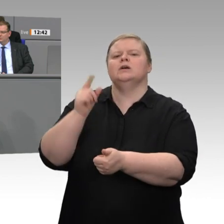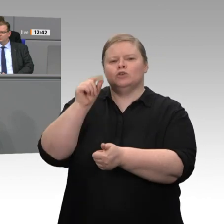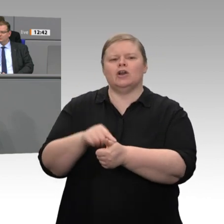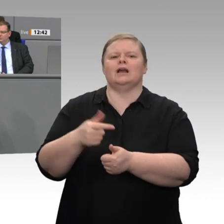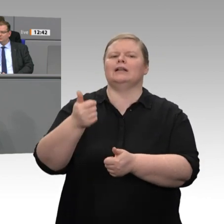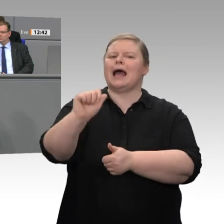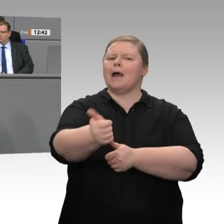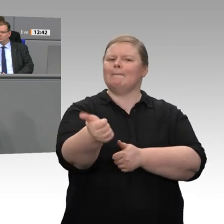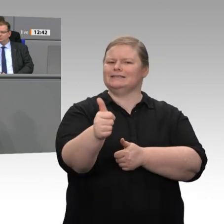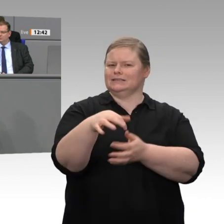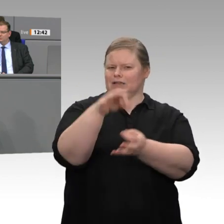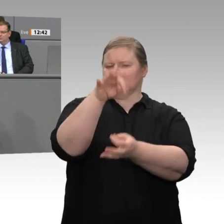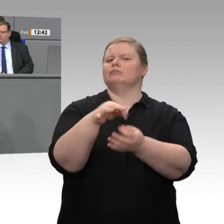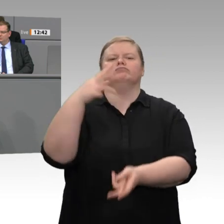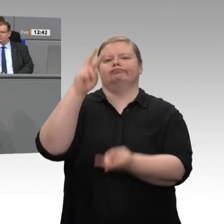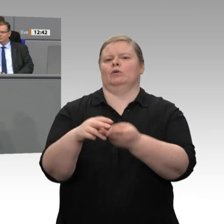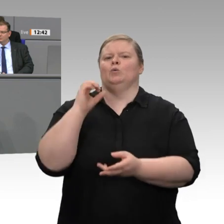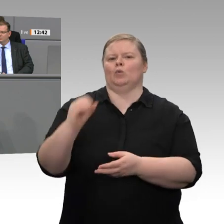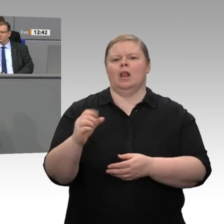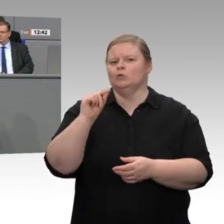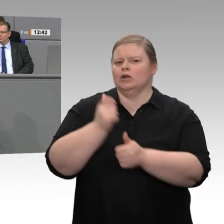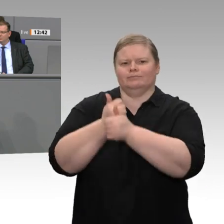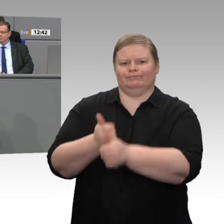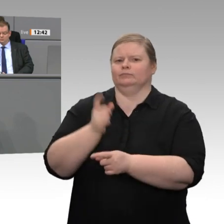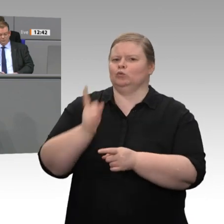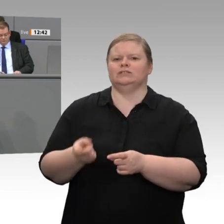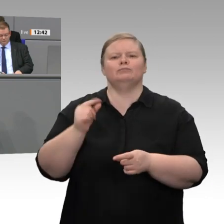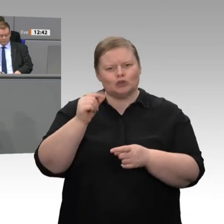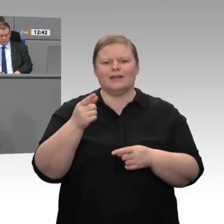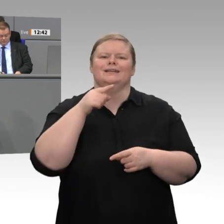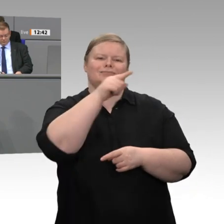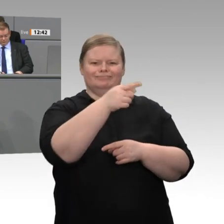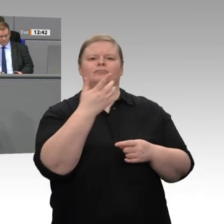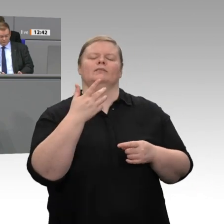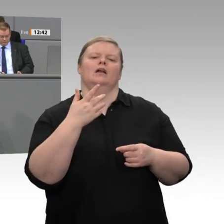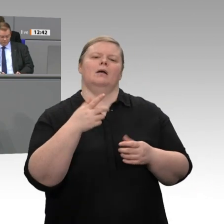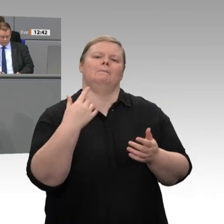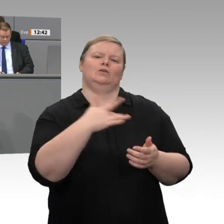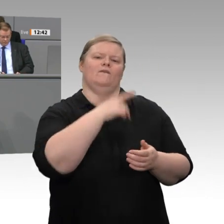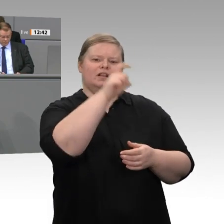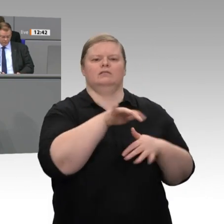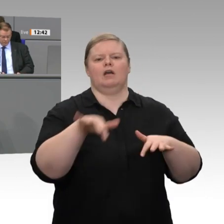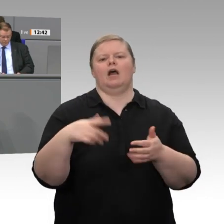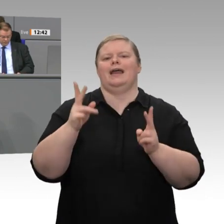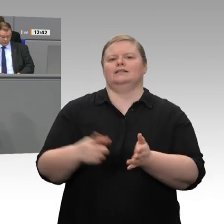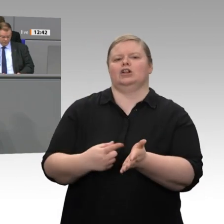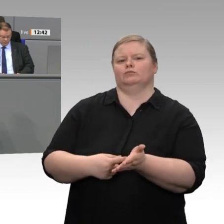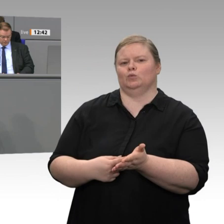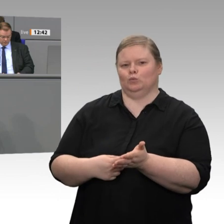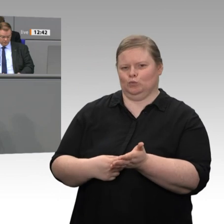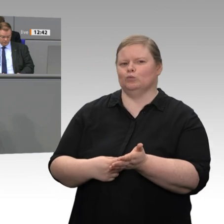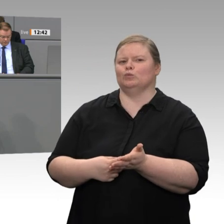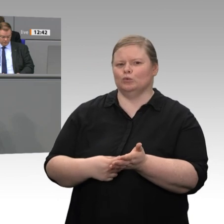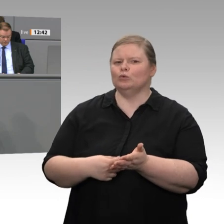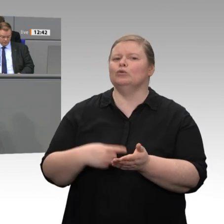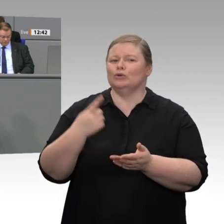gleiche Rechtslage geschaffen, die wir hätten, wenn wir jetzt Ihr Gesetz beschließen würden. Also ich sage das mal ganz offen, die Aufforderung, ihr müsst